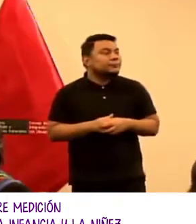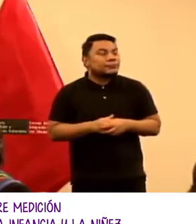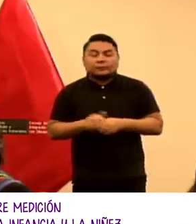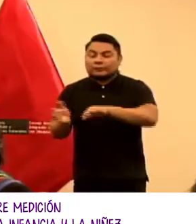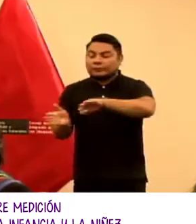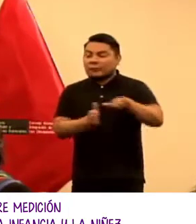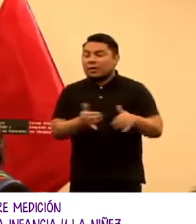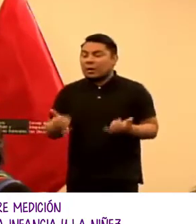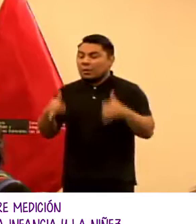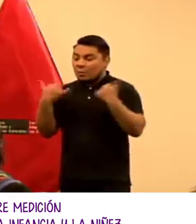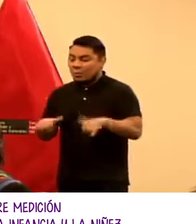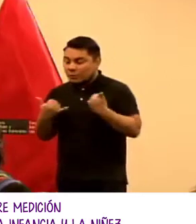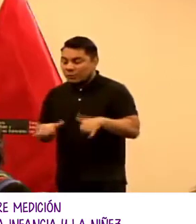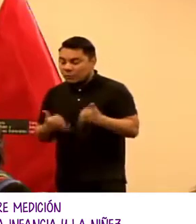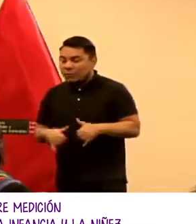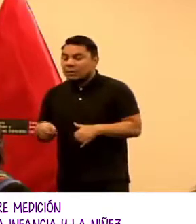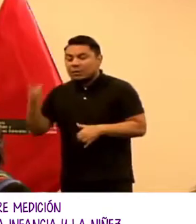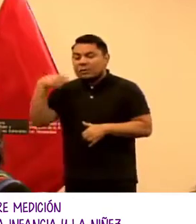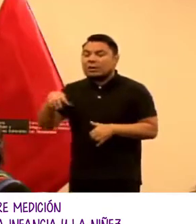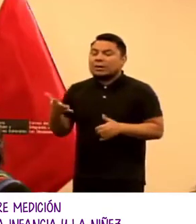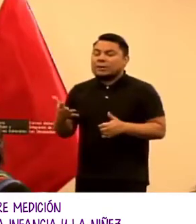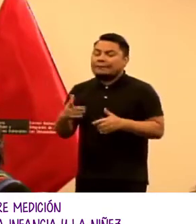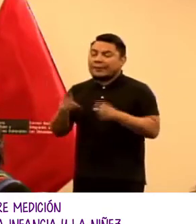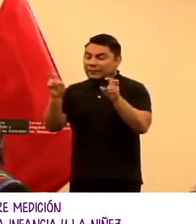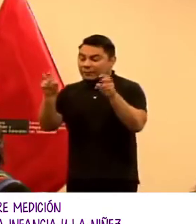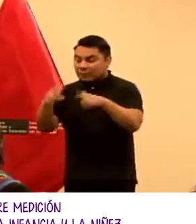El de jugar, el ámbito del jugar,